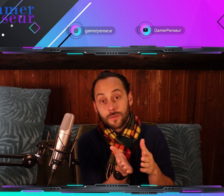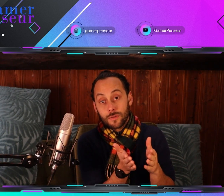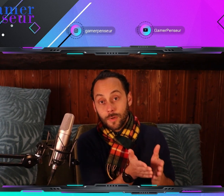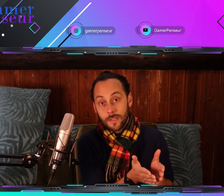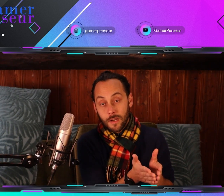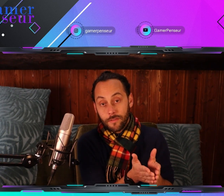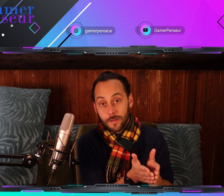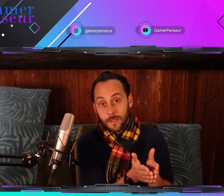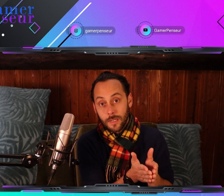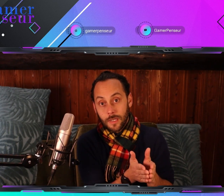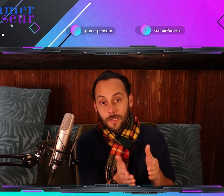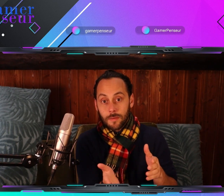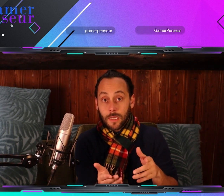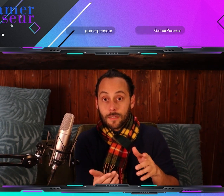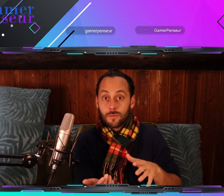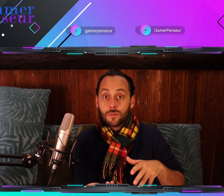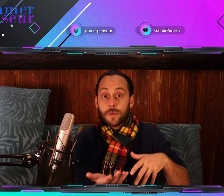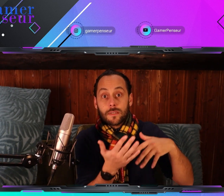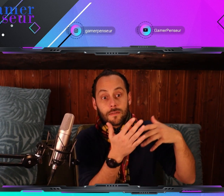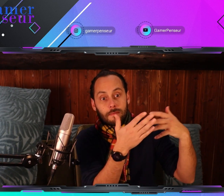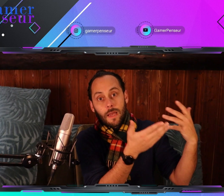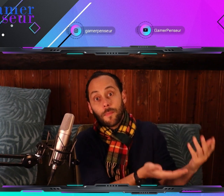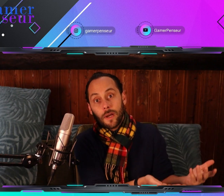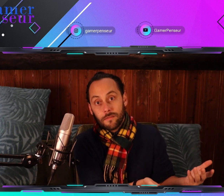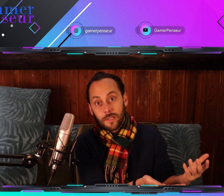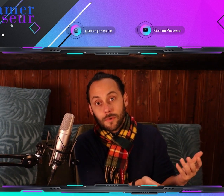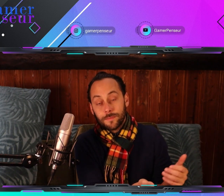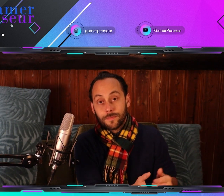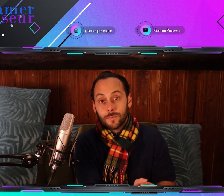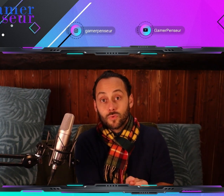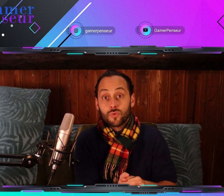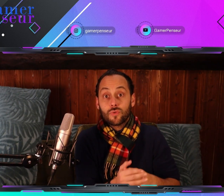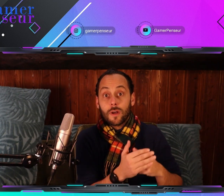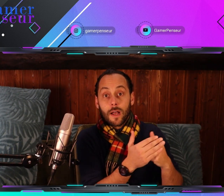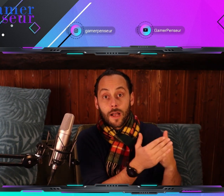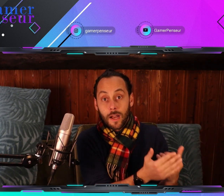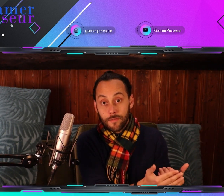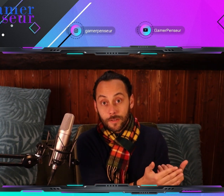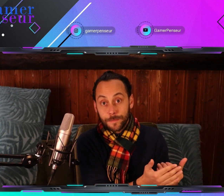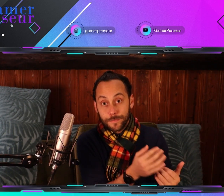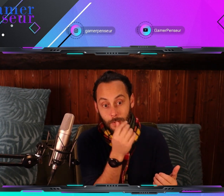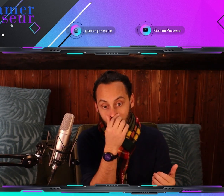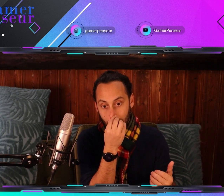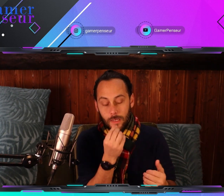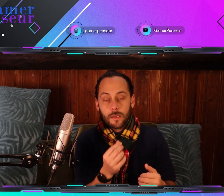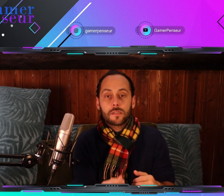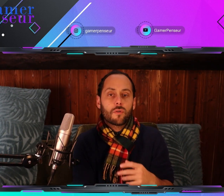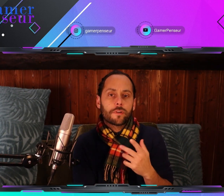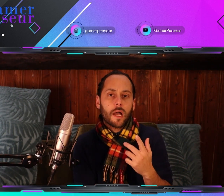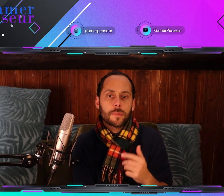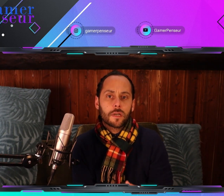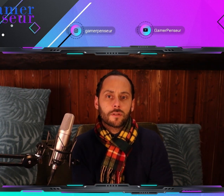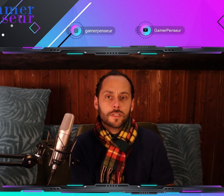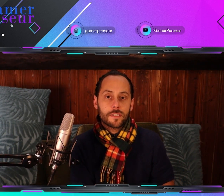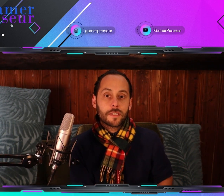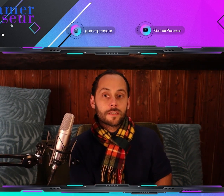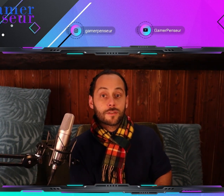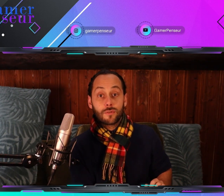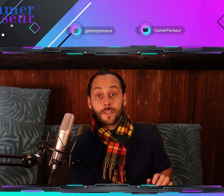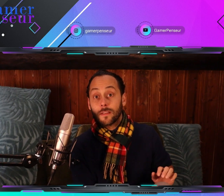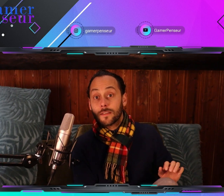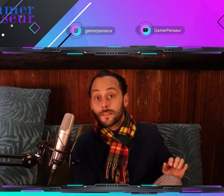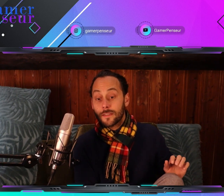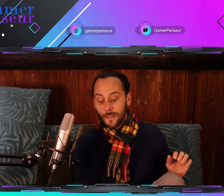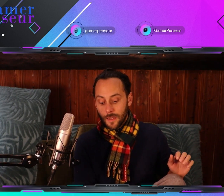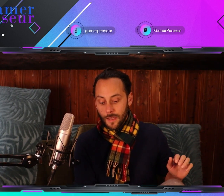verbe se plaçait à la fin, mais la question se passe après le verbe, toujours à la fin. Et ça on verra bien dans les exercices